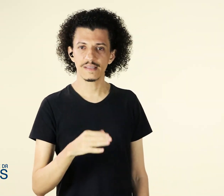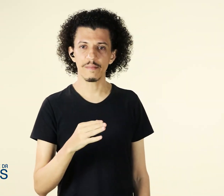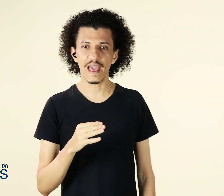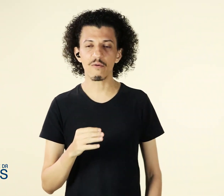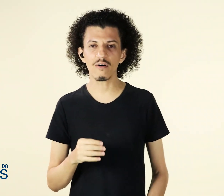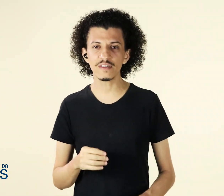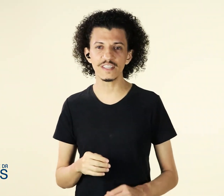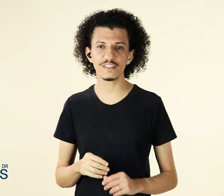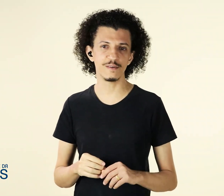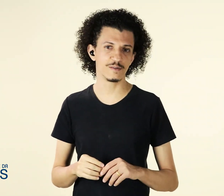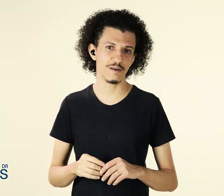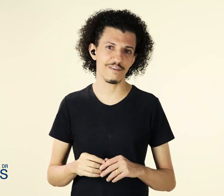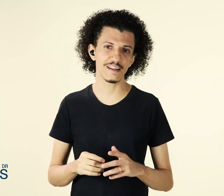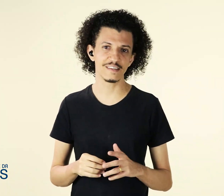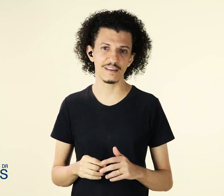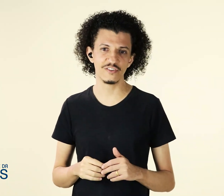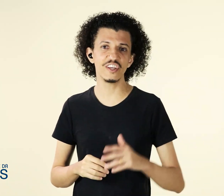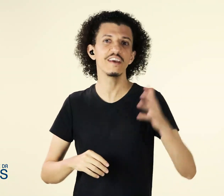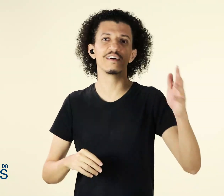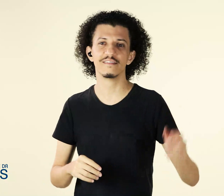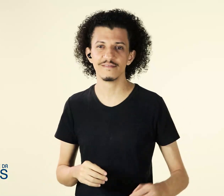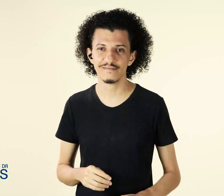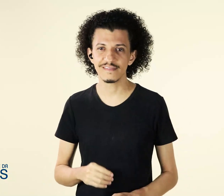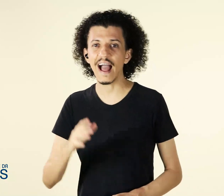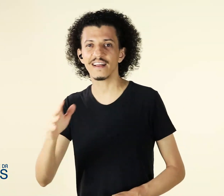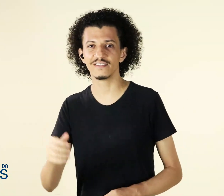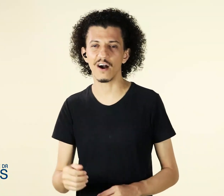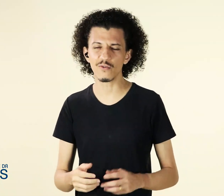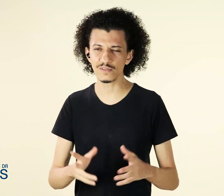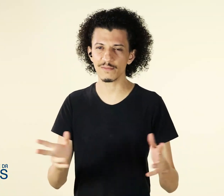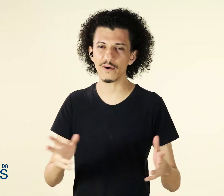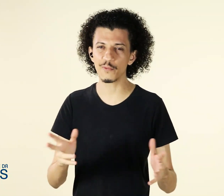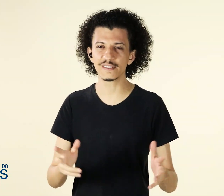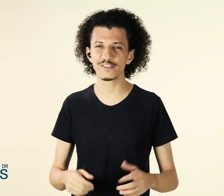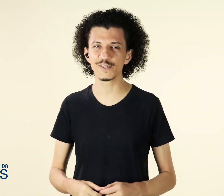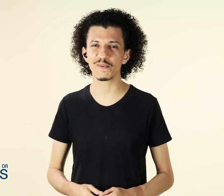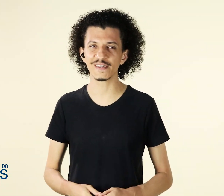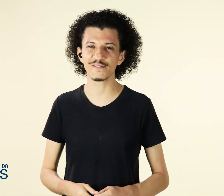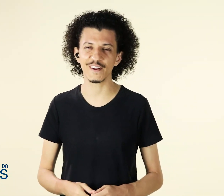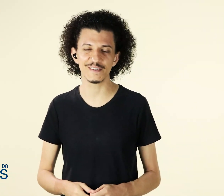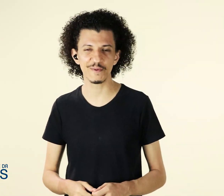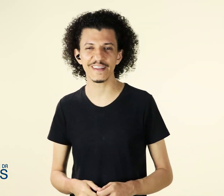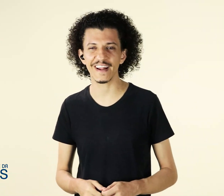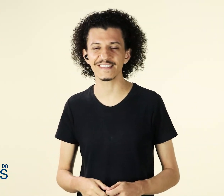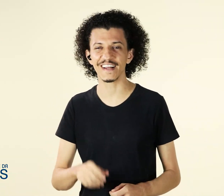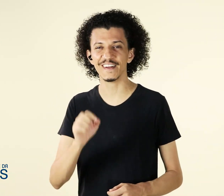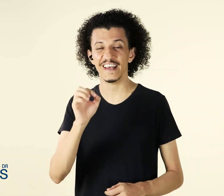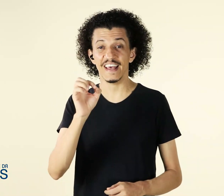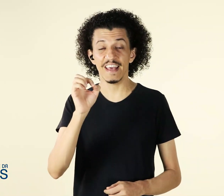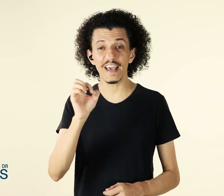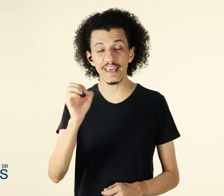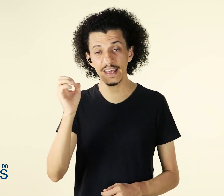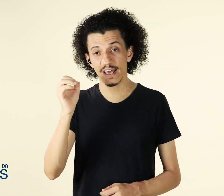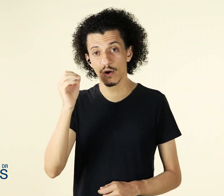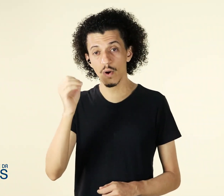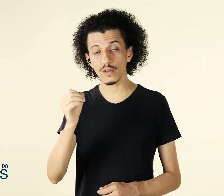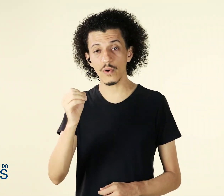Sabe? É igual quando a gente fala assim, dia, tarde. Algumas regiões do Brasil falam isso, é muito engraçado. E aí, quando é